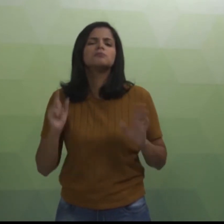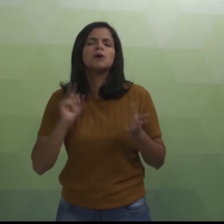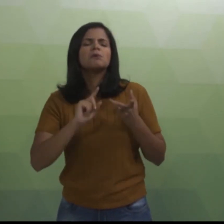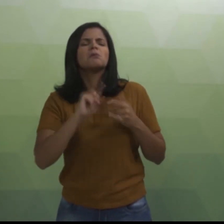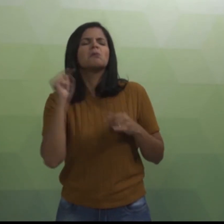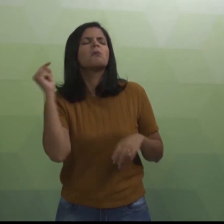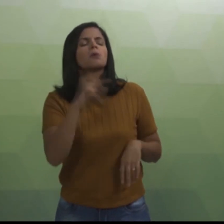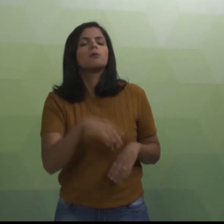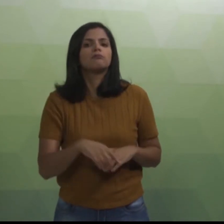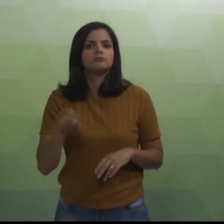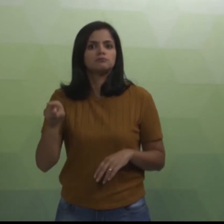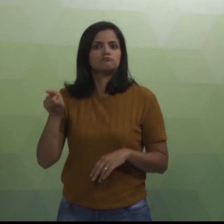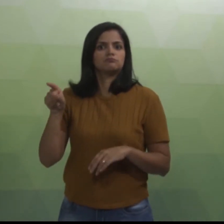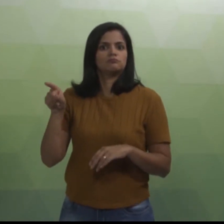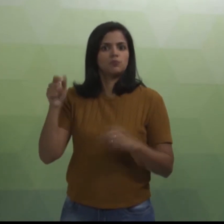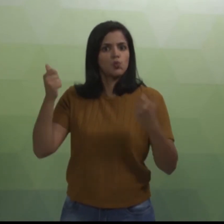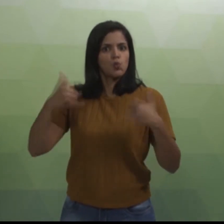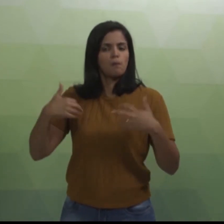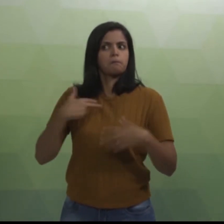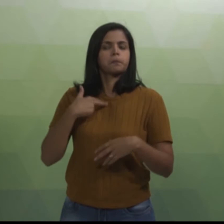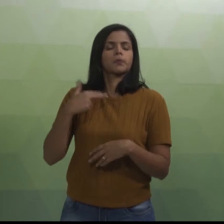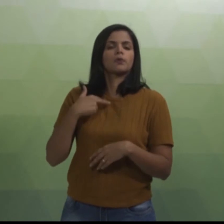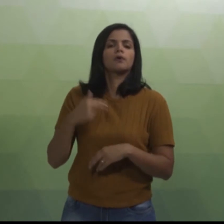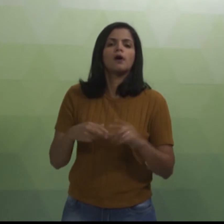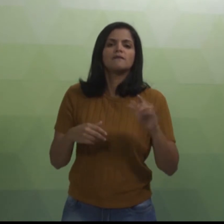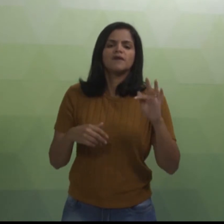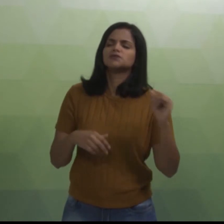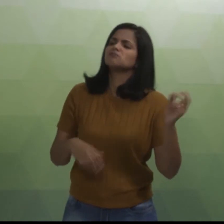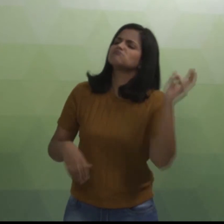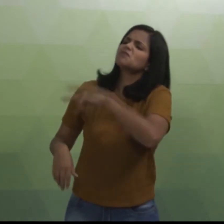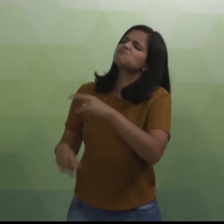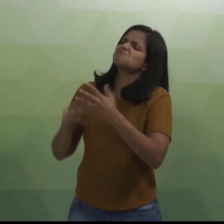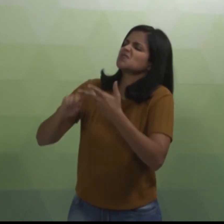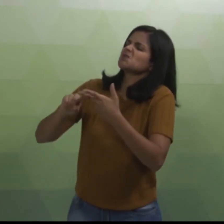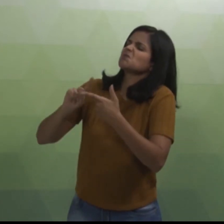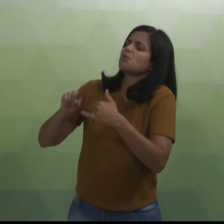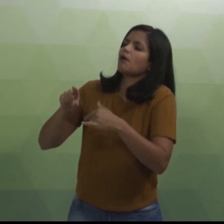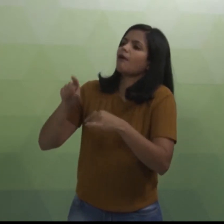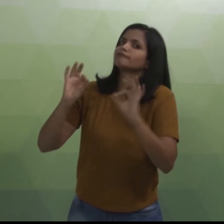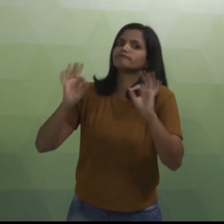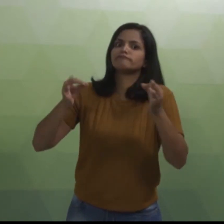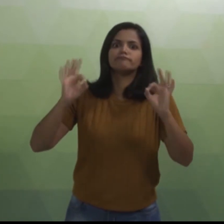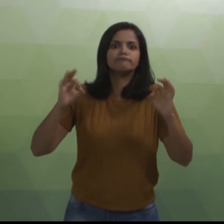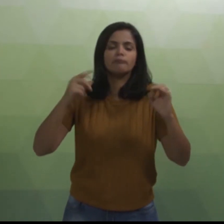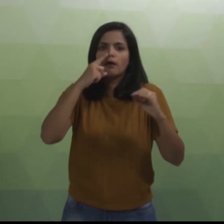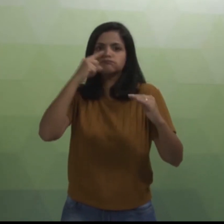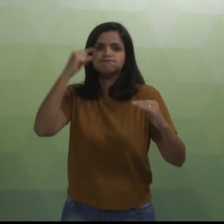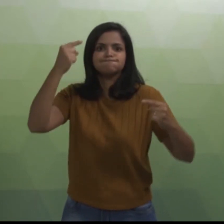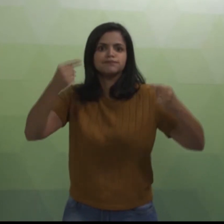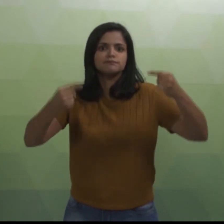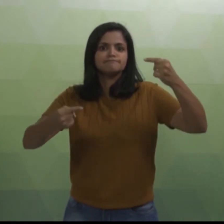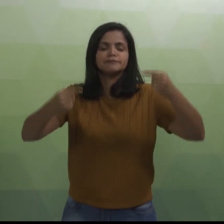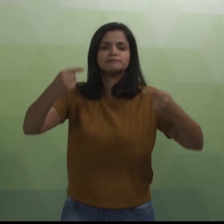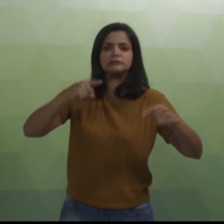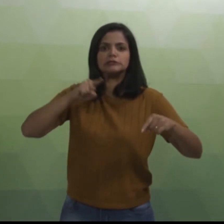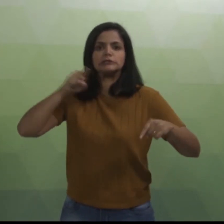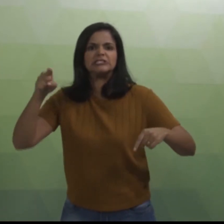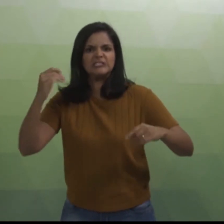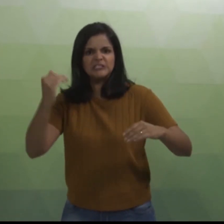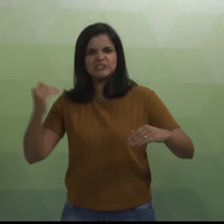Fernando Henrique Cardoso. Um falando para o outro. Um respondeu para o outro. Então, eu devo marcar